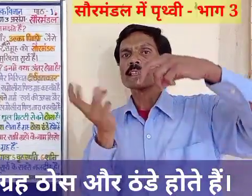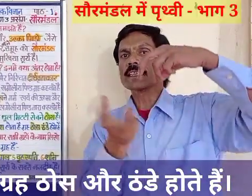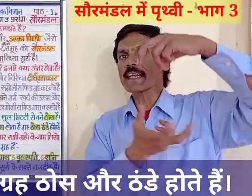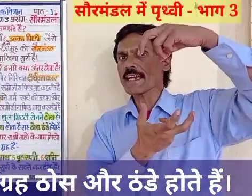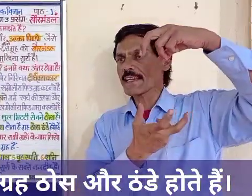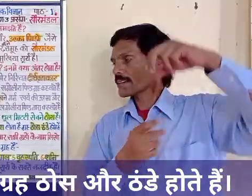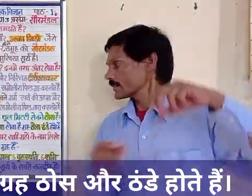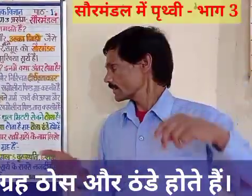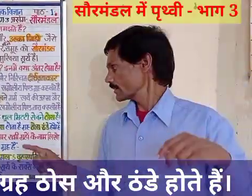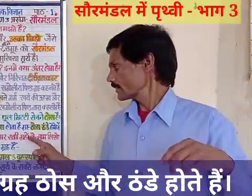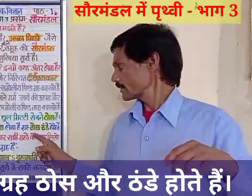ग्रह